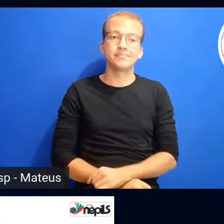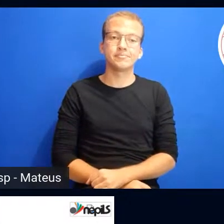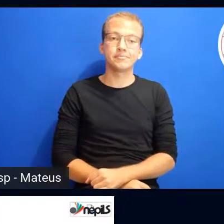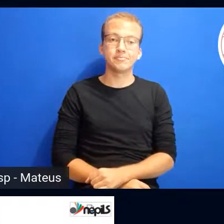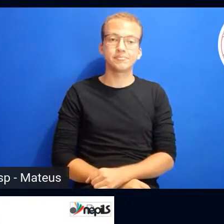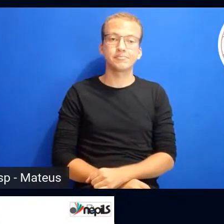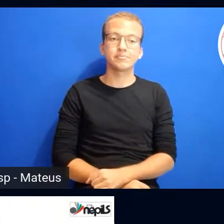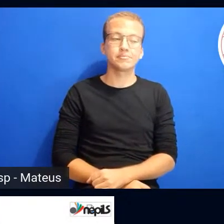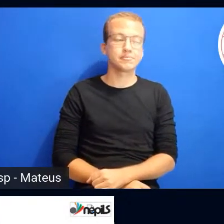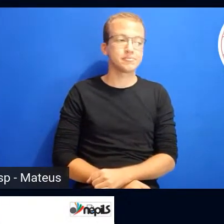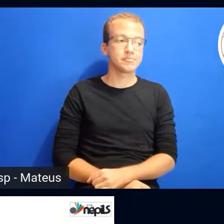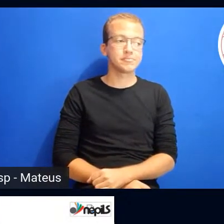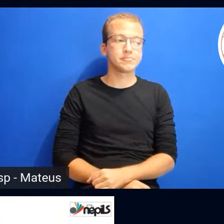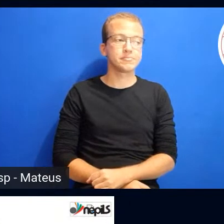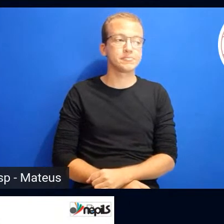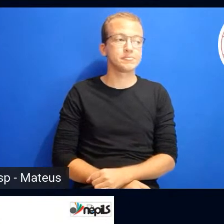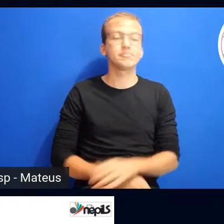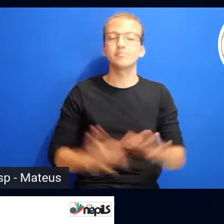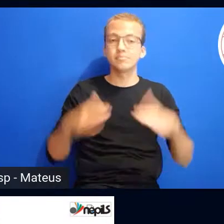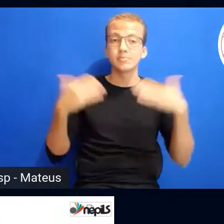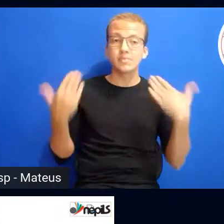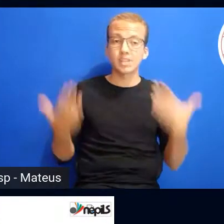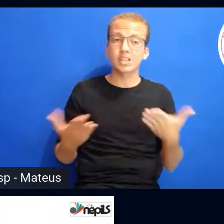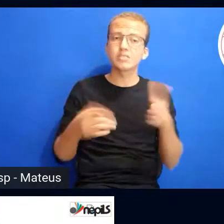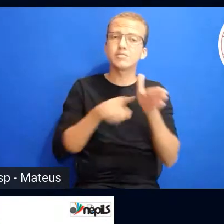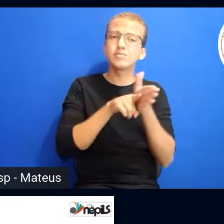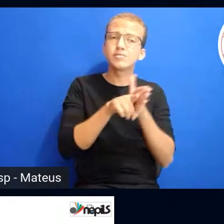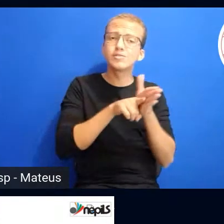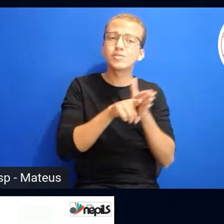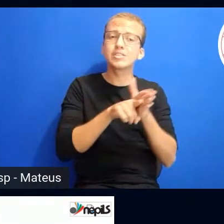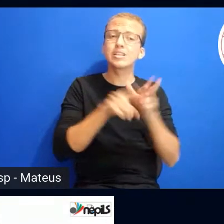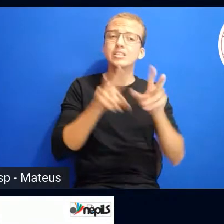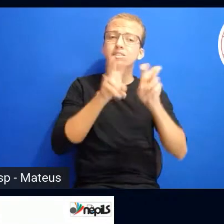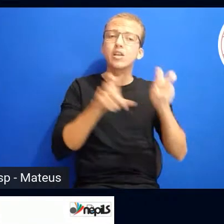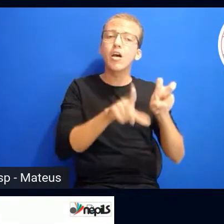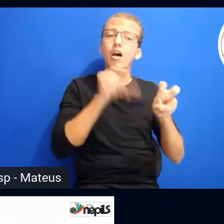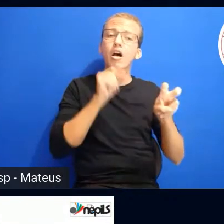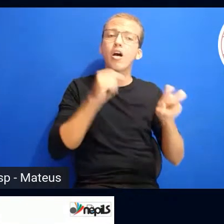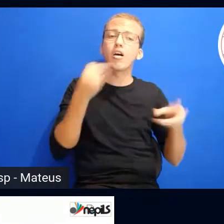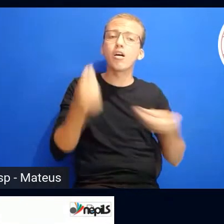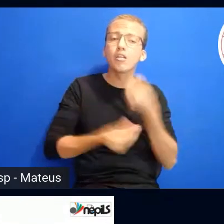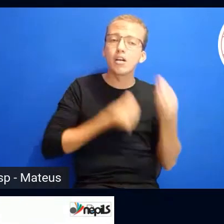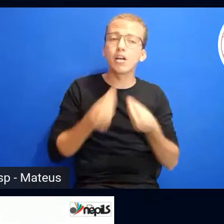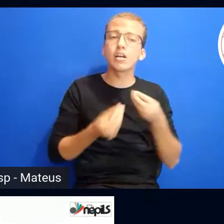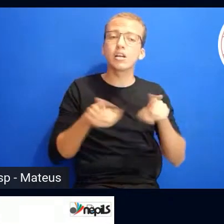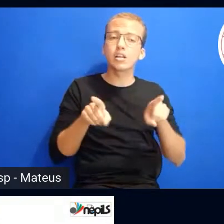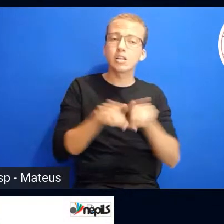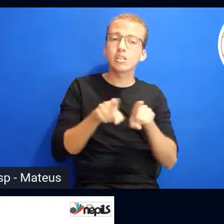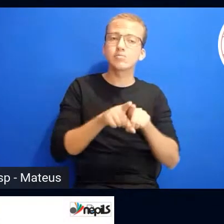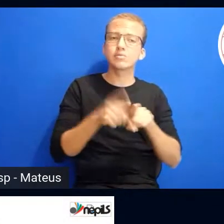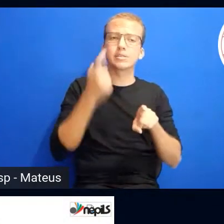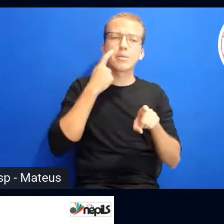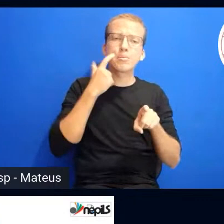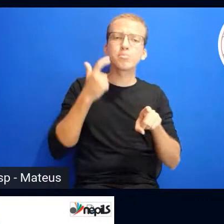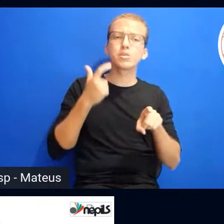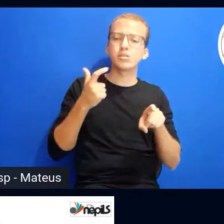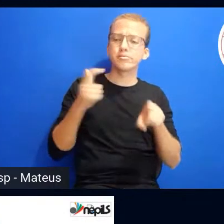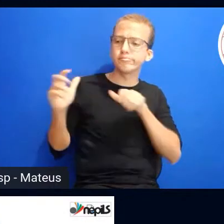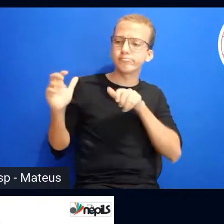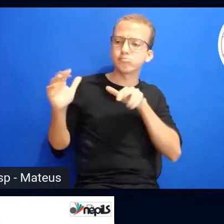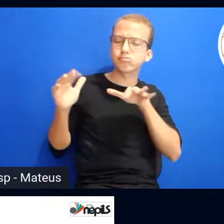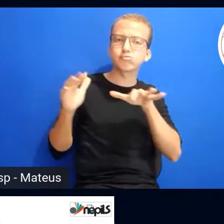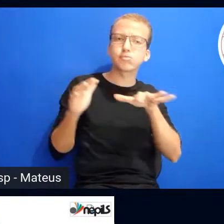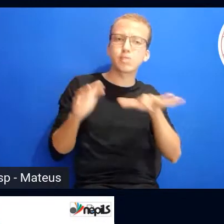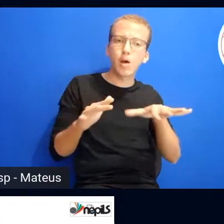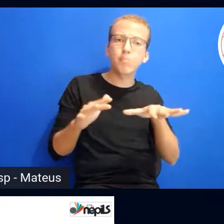Bom, eh, então como surgiu essa pesquisa, né? Devido ao aumento migratório que tem ocorrido de